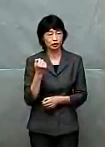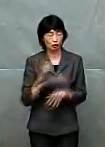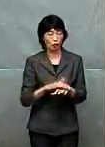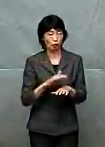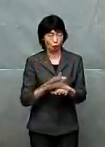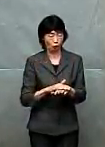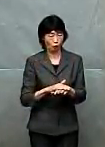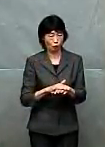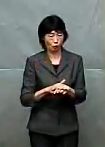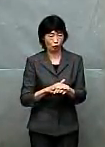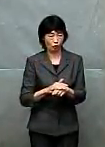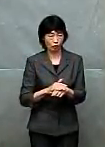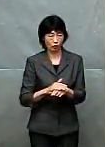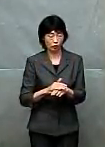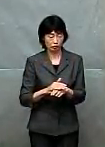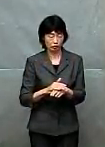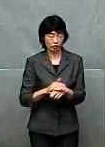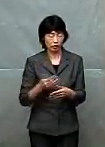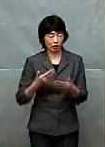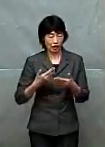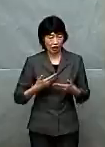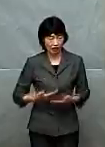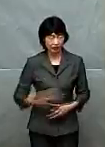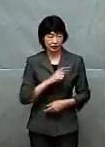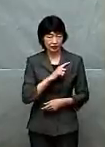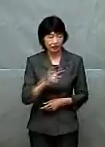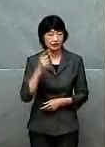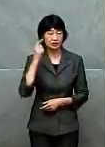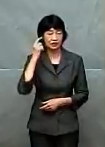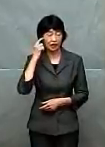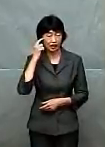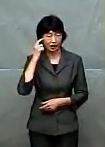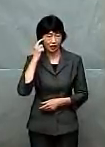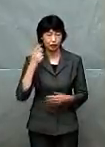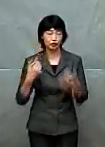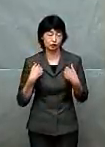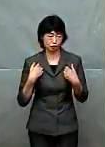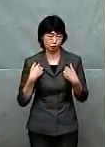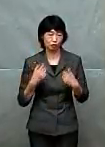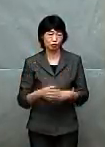も安全にとって非常に大事であります。